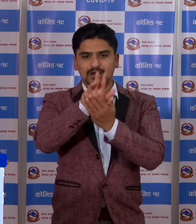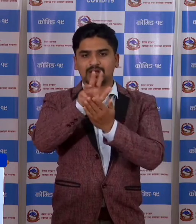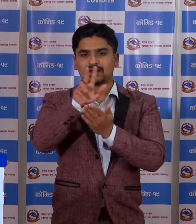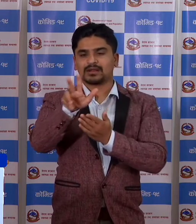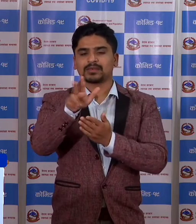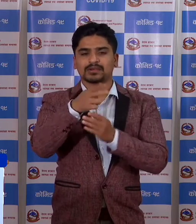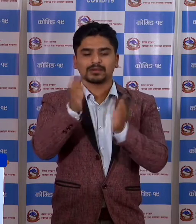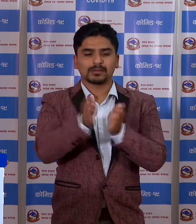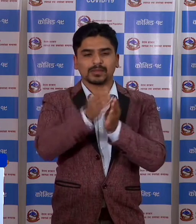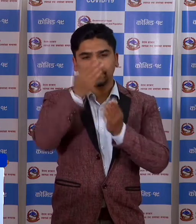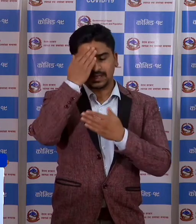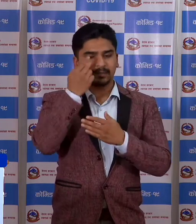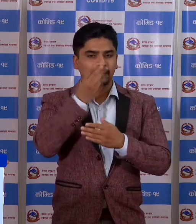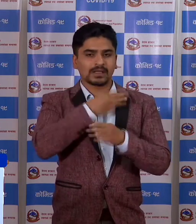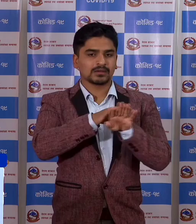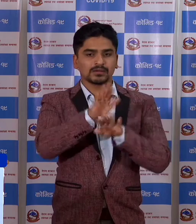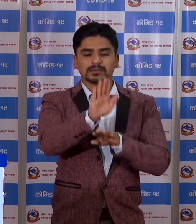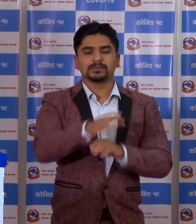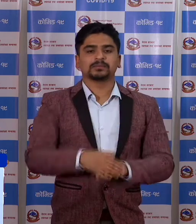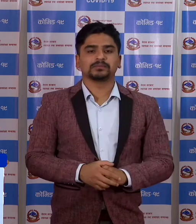कुल संक्रमित संख्या रहेको छ।